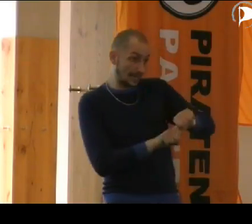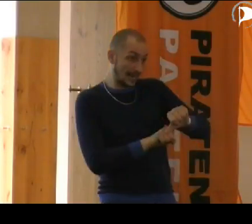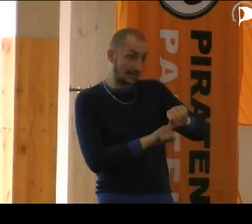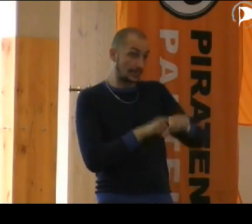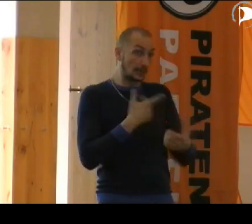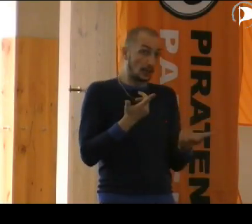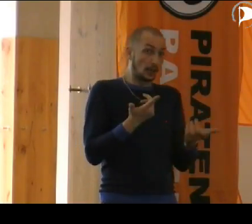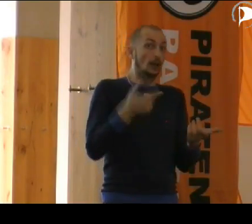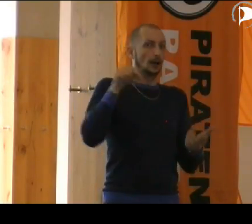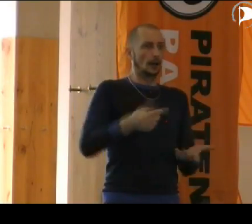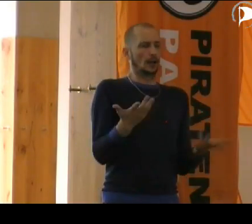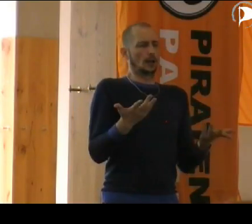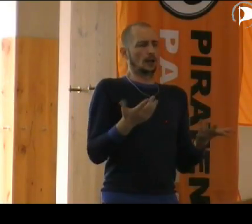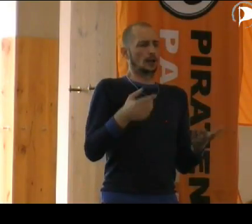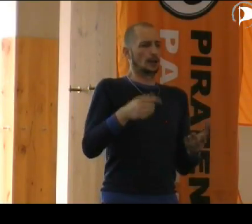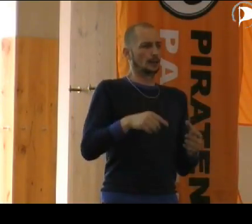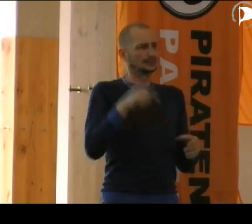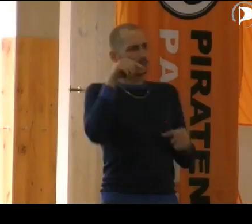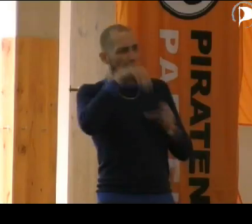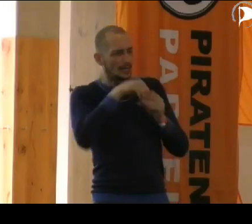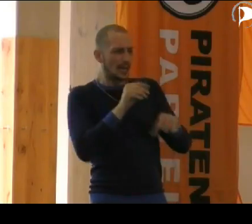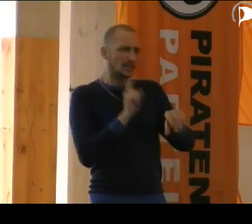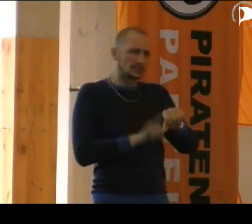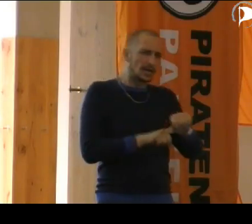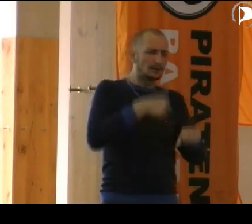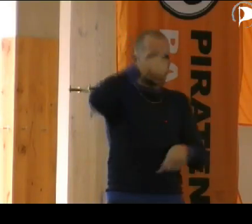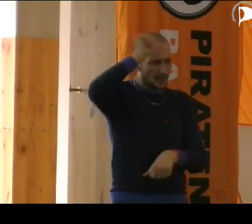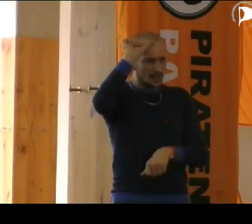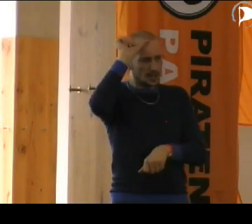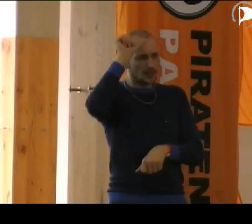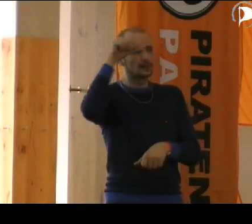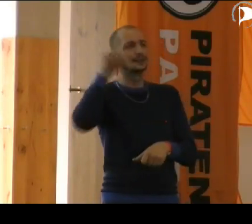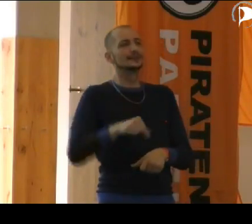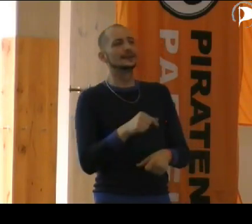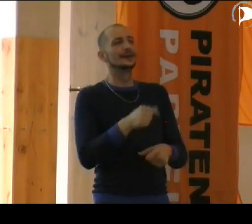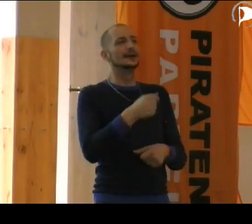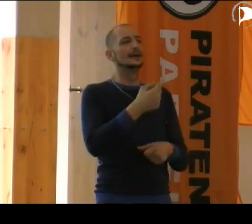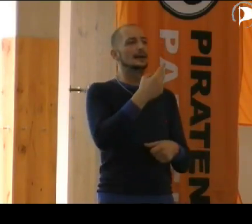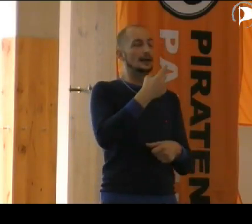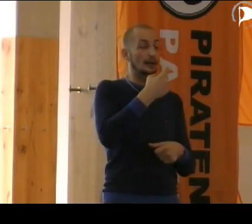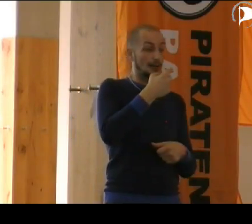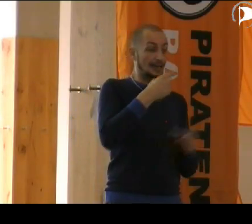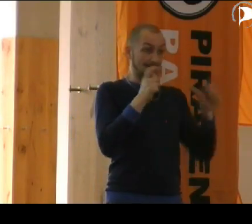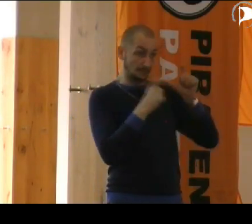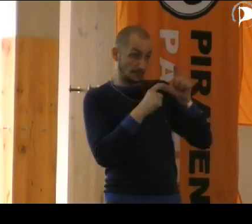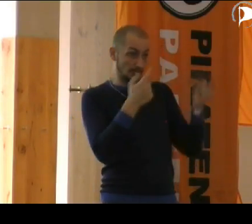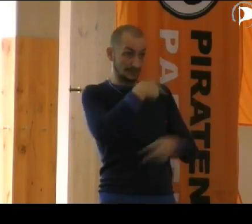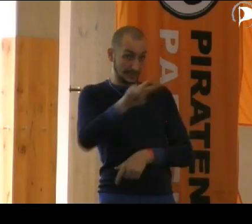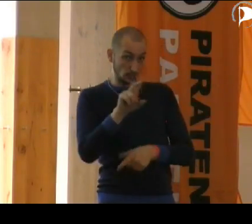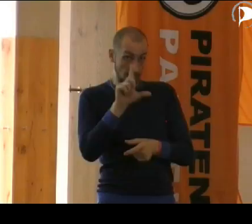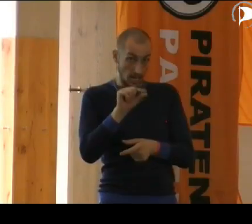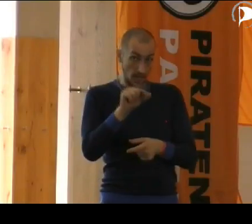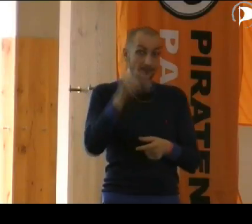hat gerade die zeit danach den piraten in berlin am 18 10 2011 und dem